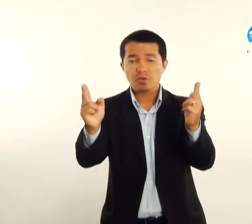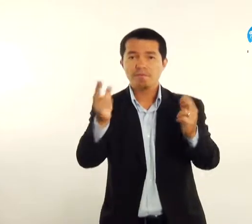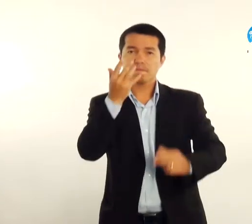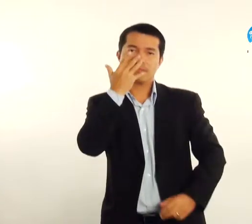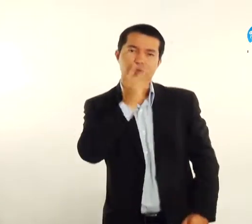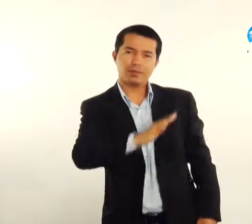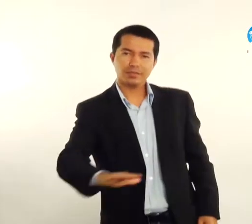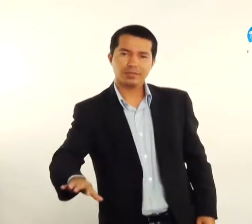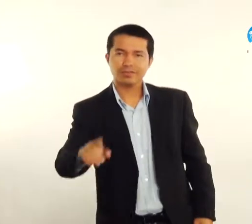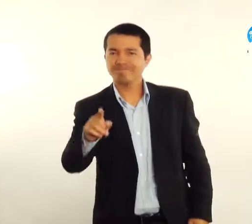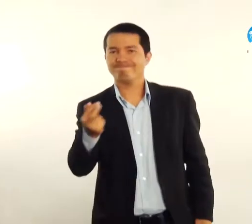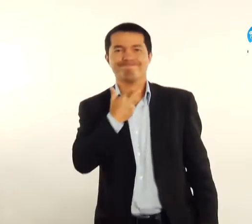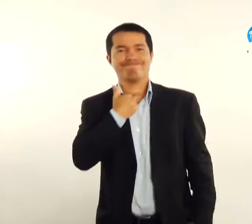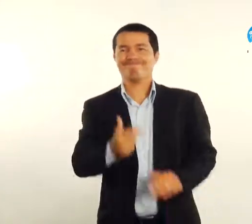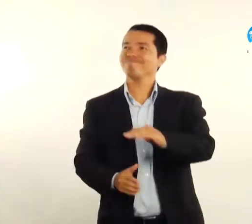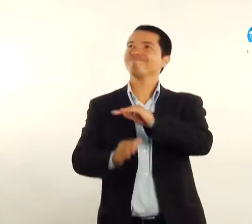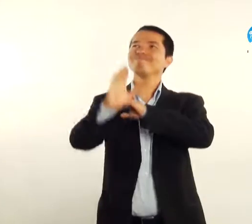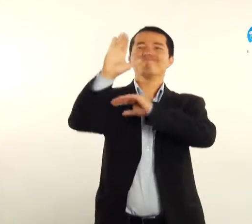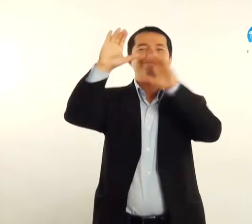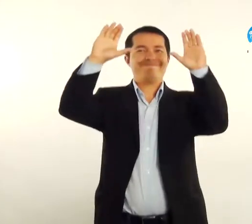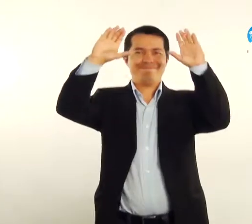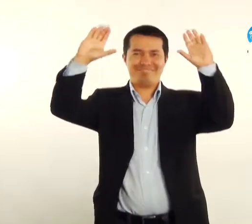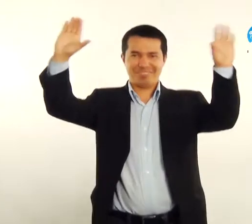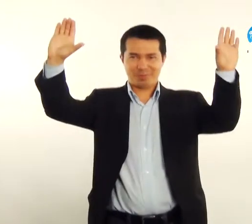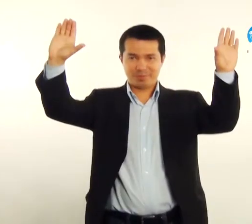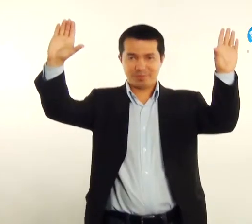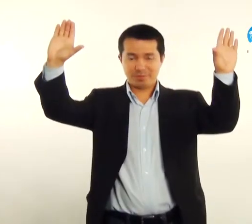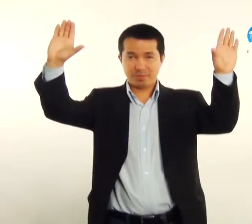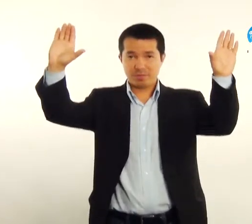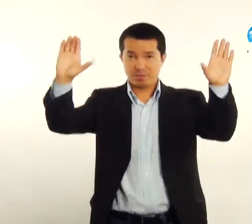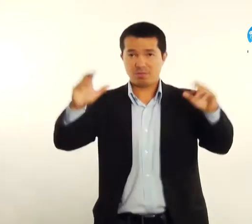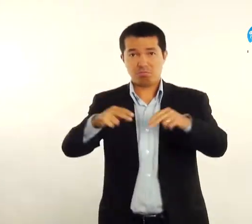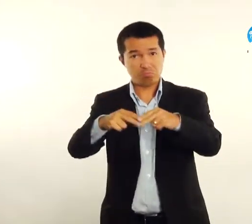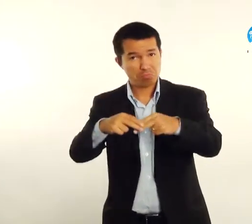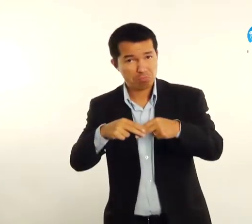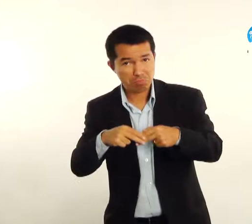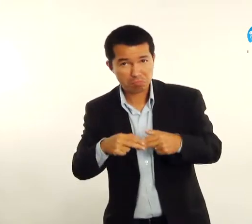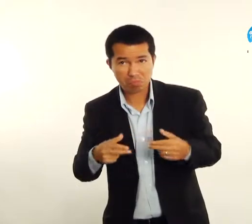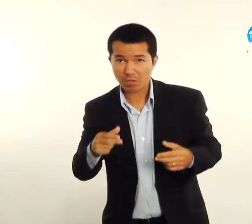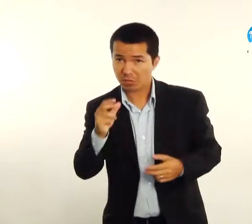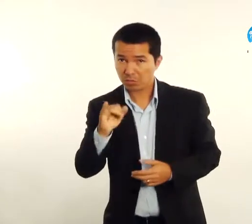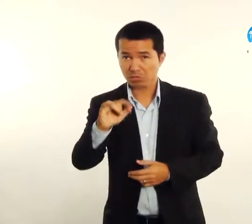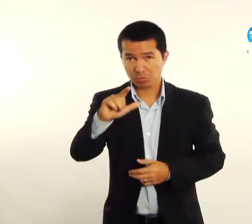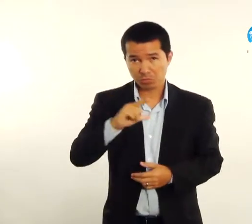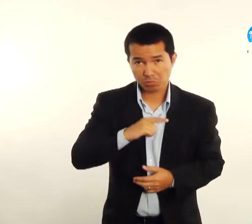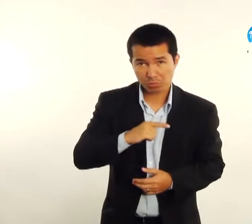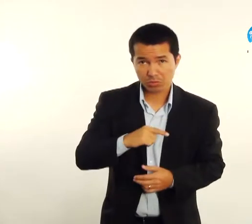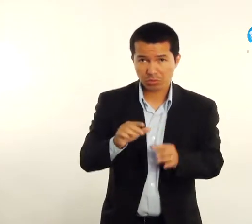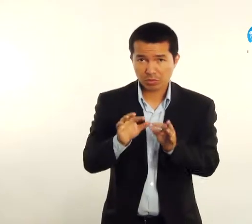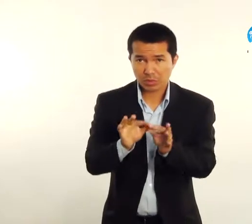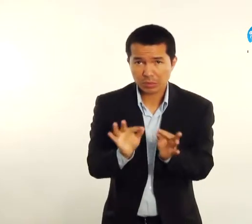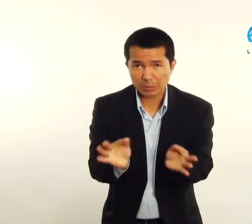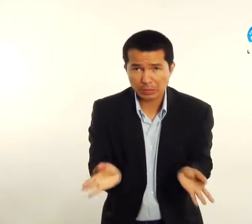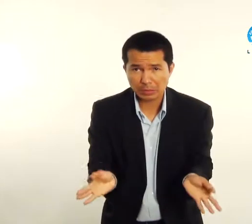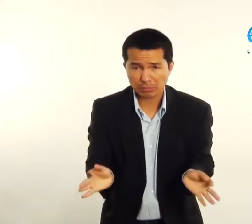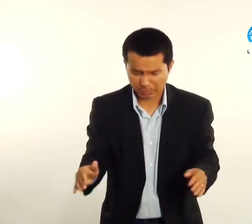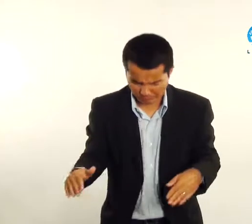crianças, jamais entrarão no reino dos céus. Portanto, quem se faz humilde como